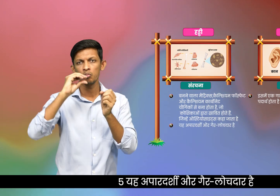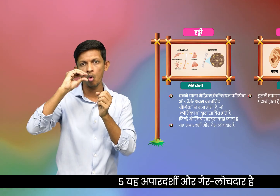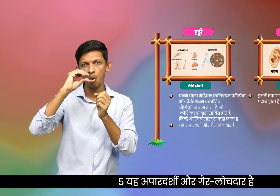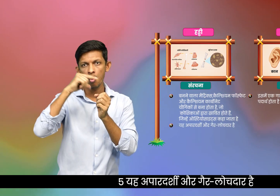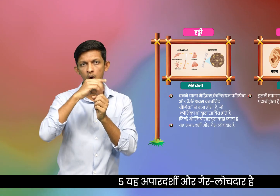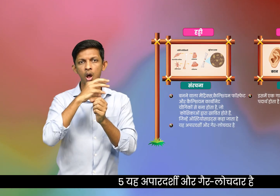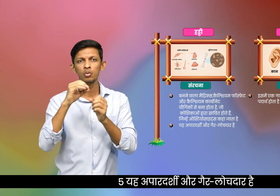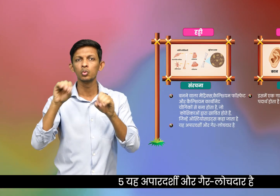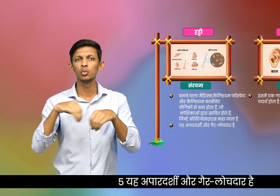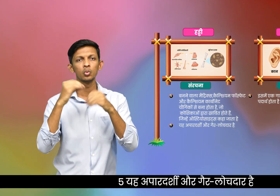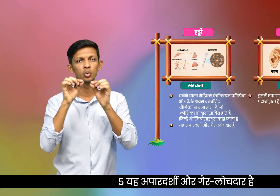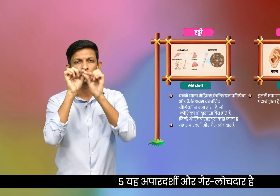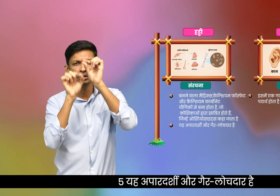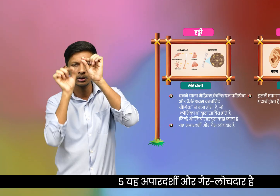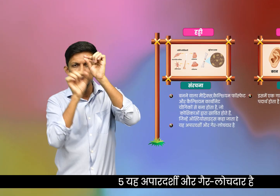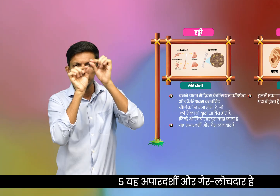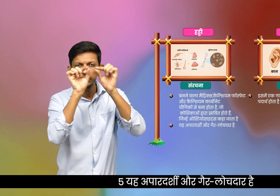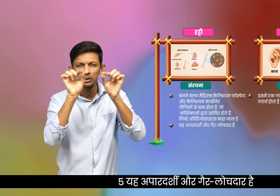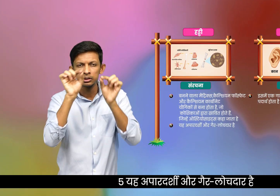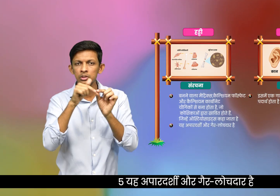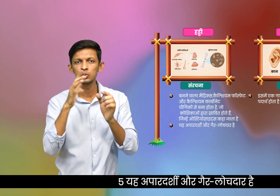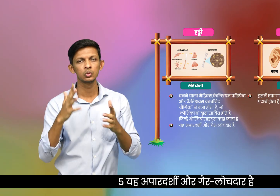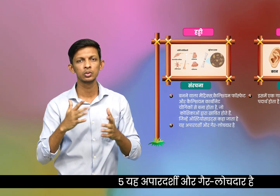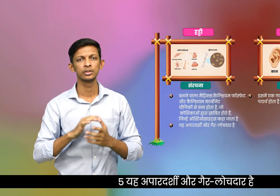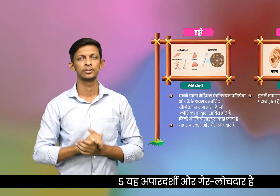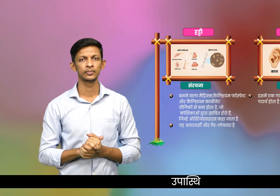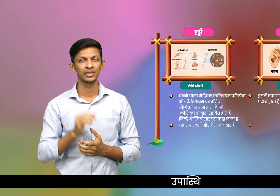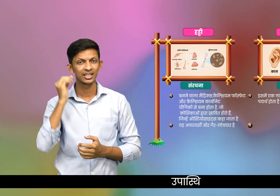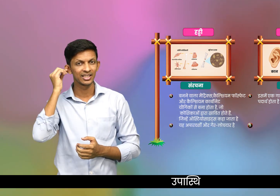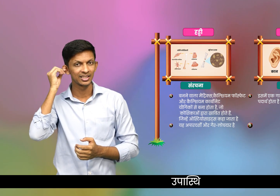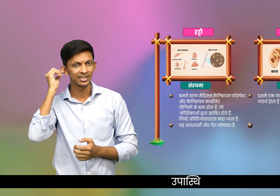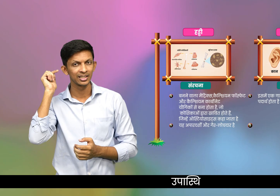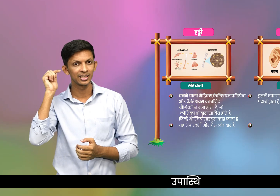पांचवा, यह अपारदर्शी और गैर लोचदार है।